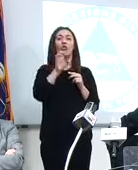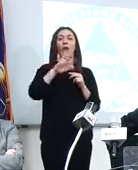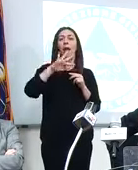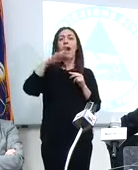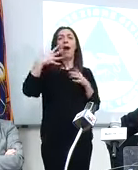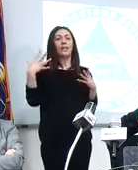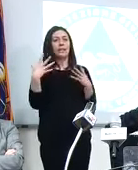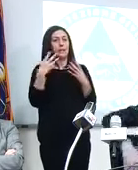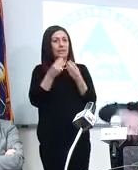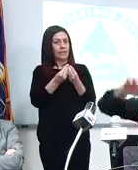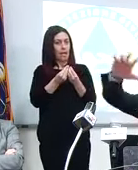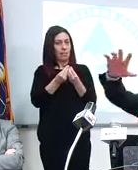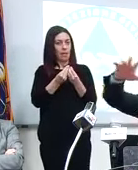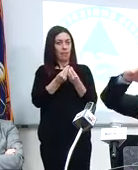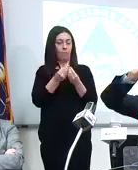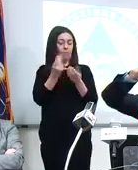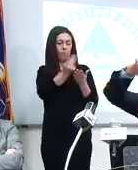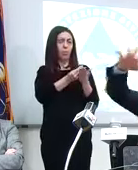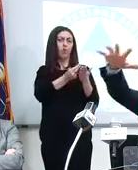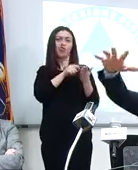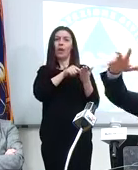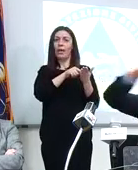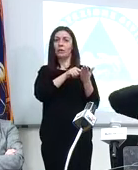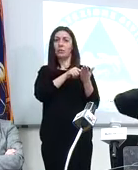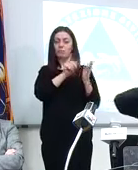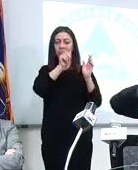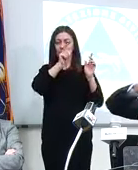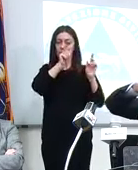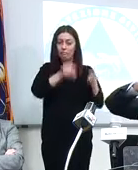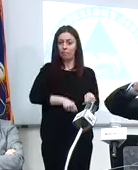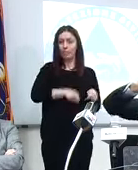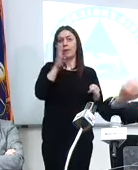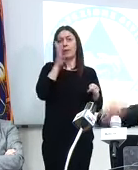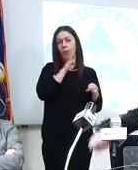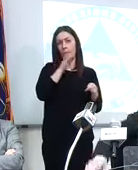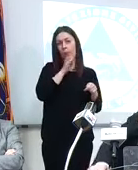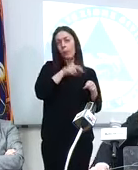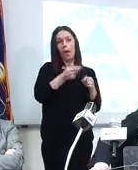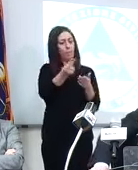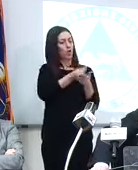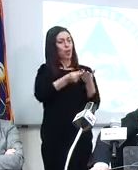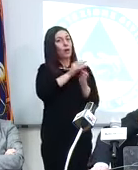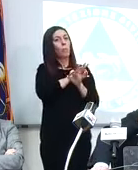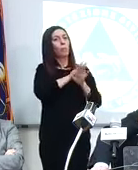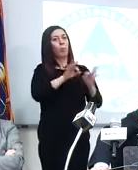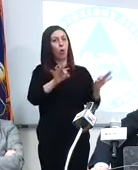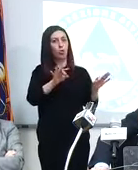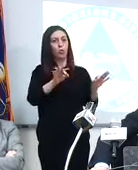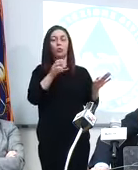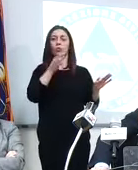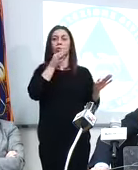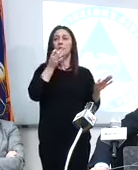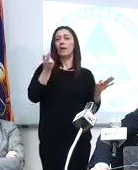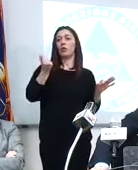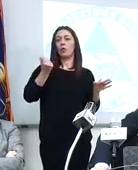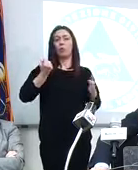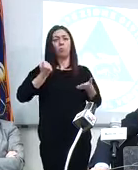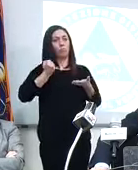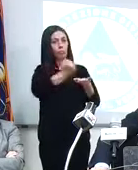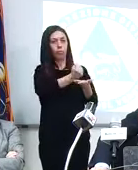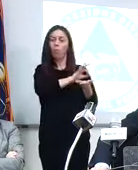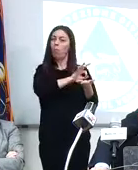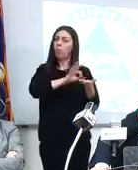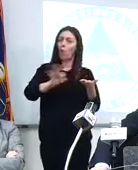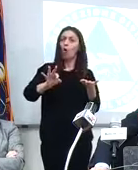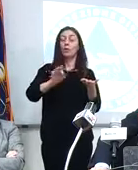ma lasciamo perdere questo progetto che deve ancora partire, ma c'è già tutto il progetto, nel senso che è già finanziato tutto, ma non deve ancora